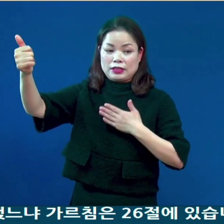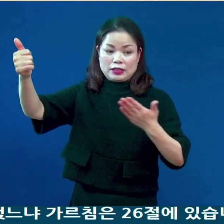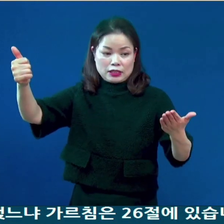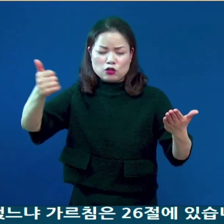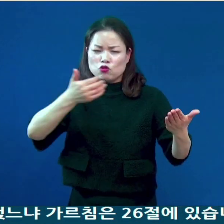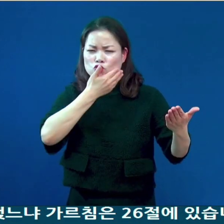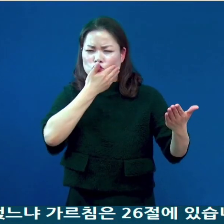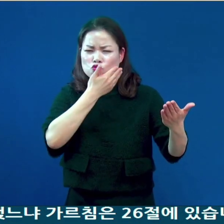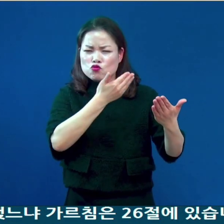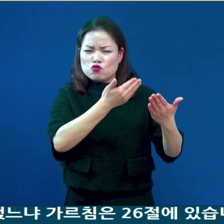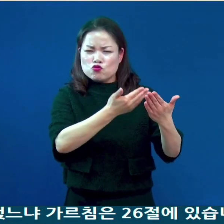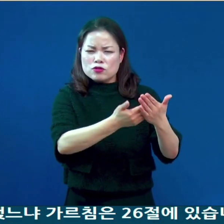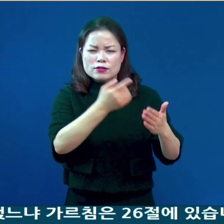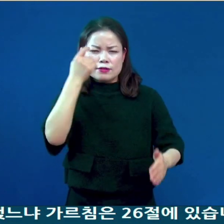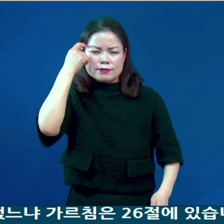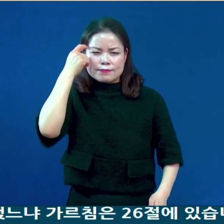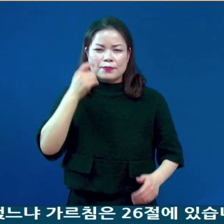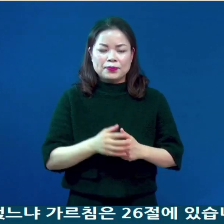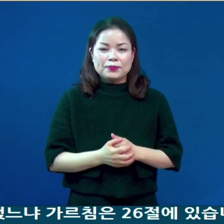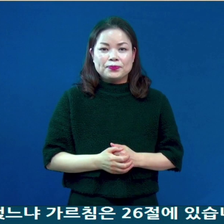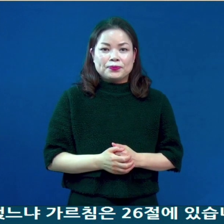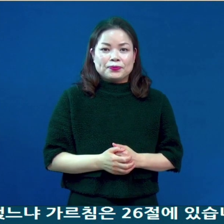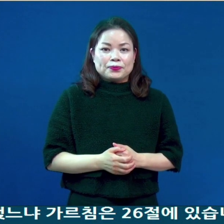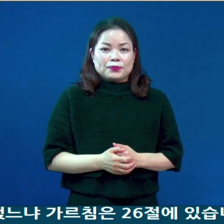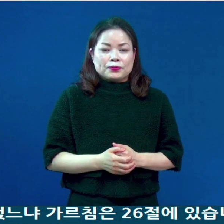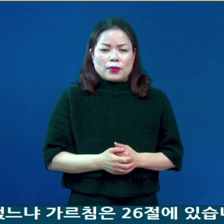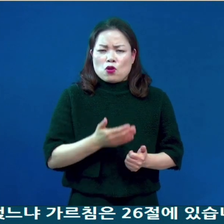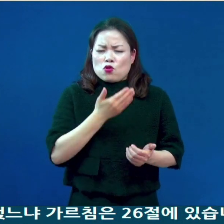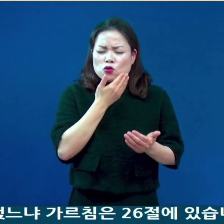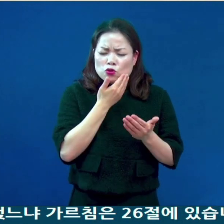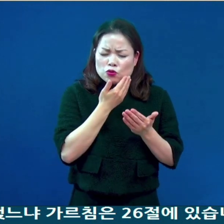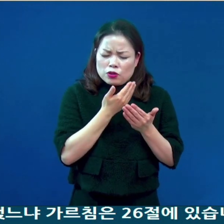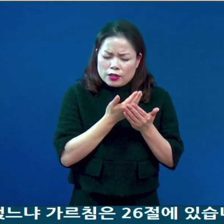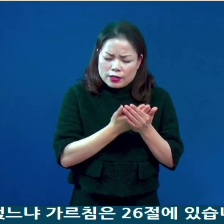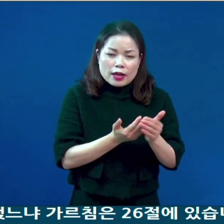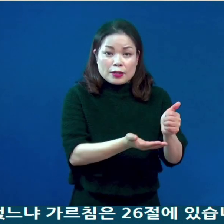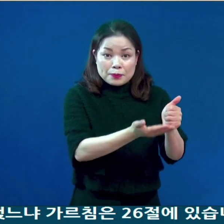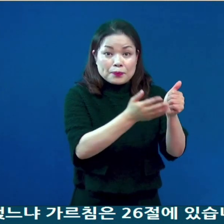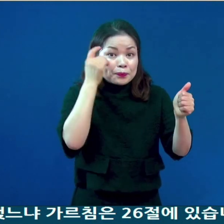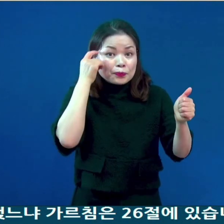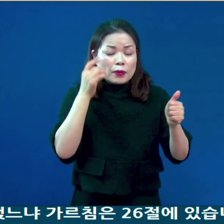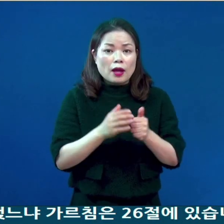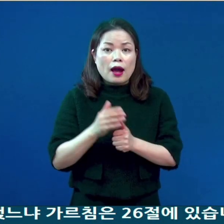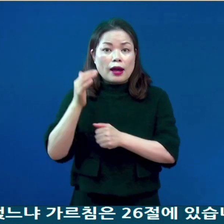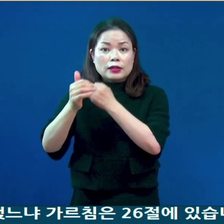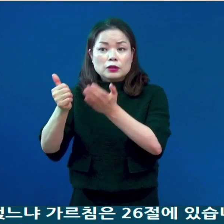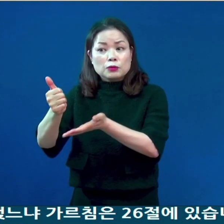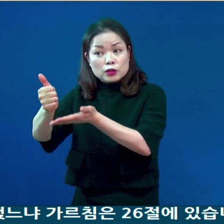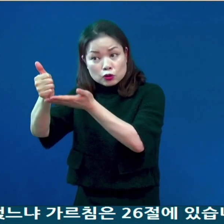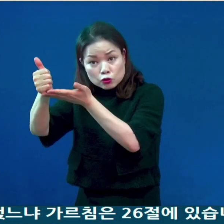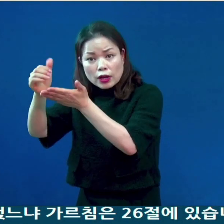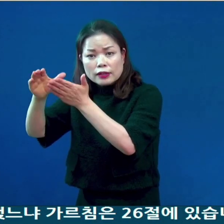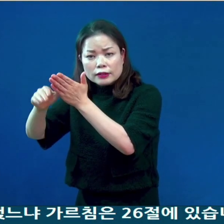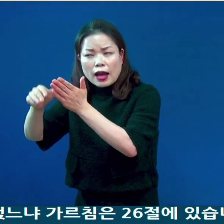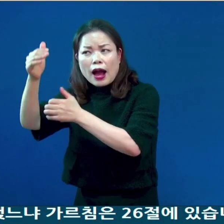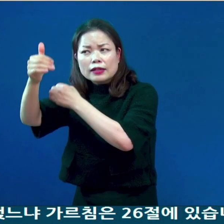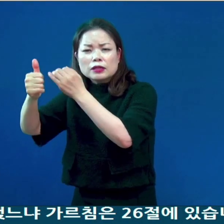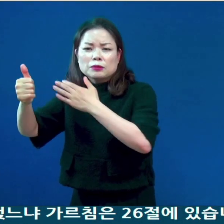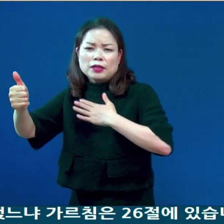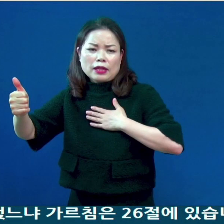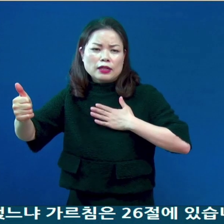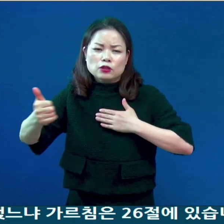그를 귀히 여기시리라. 그를 귀히 여기시리라. 우리가 하나님을 귀히 여길 때 하나님도 나를